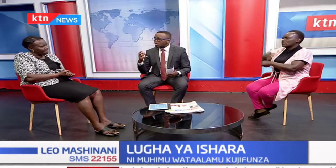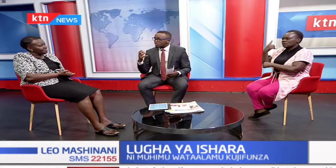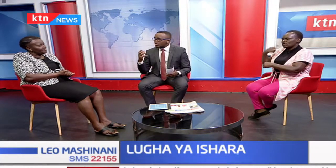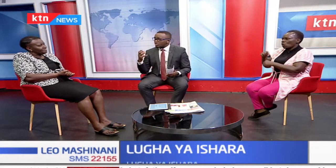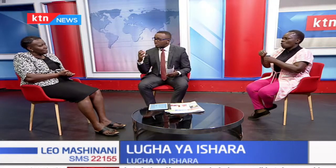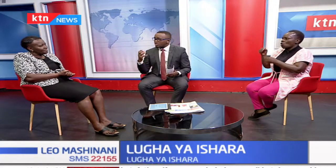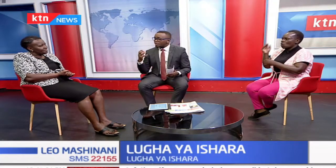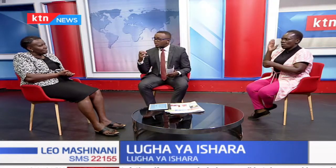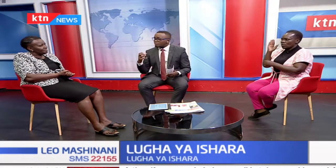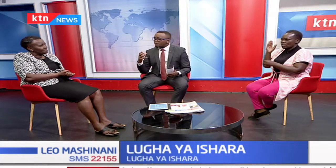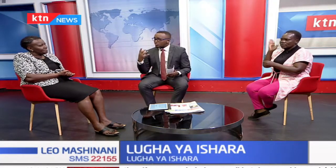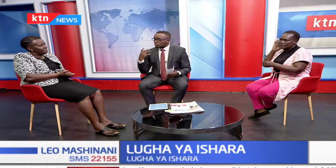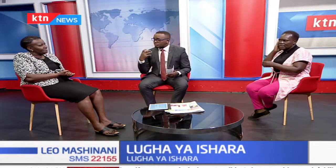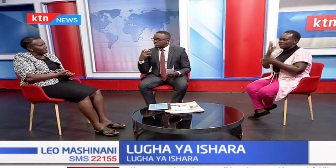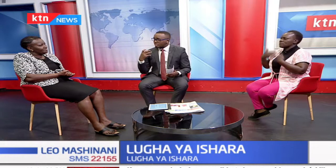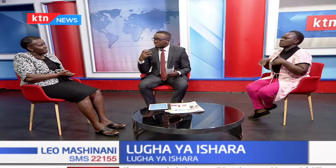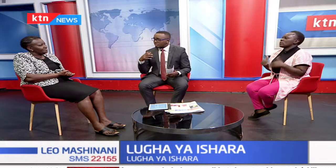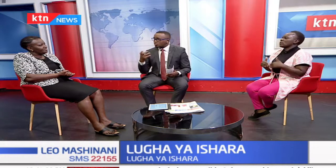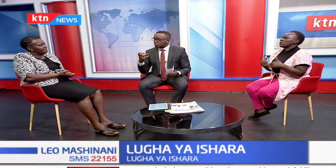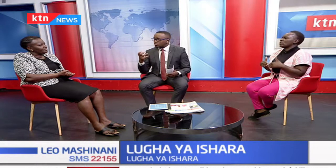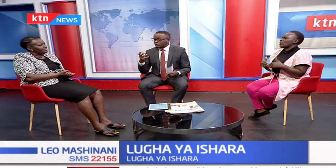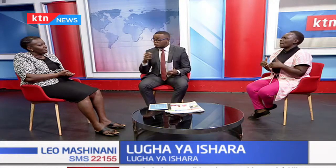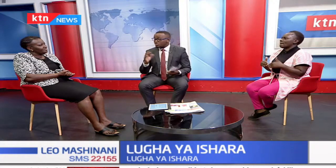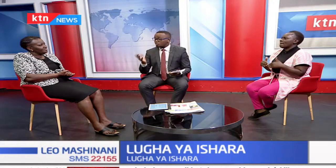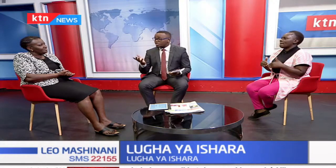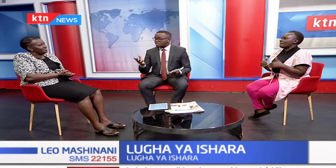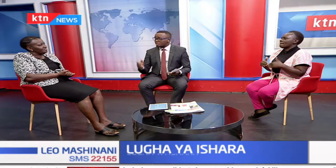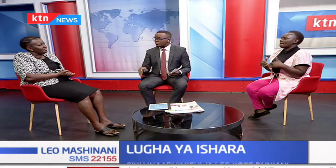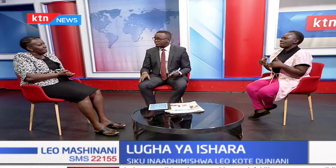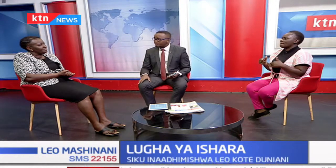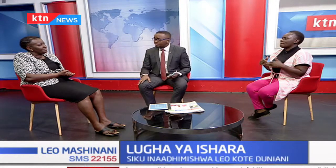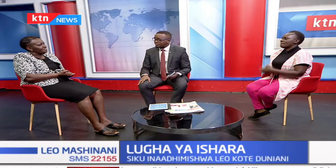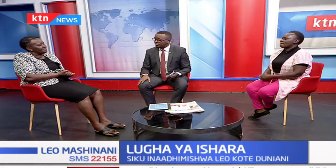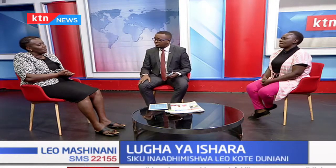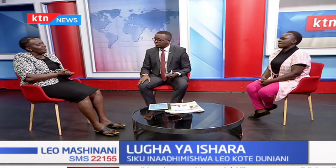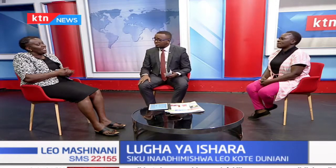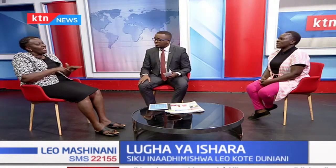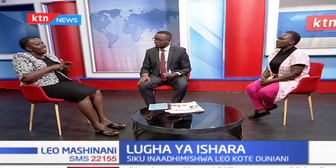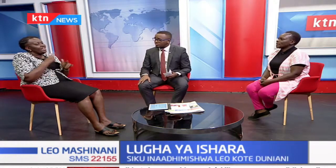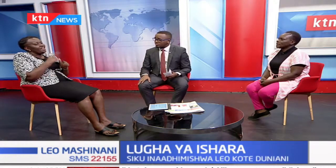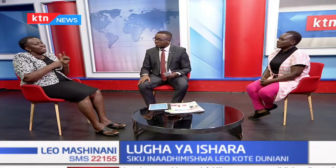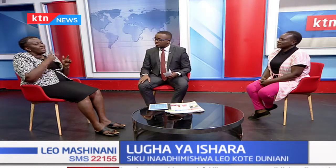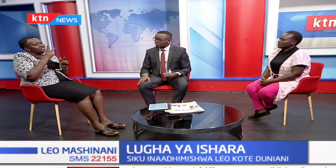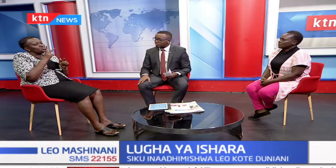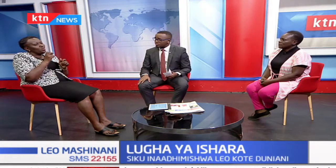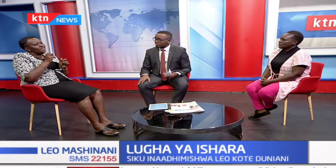ulemavu ama ni ulemavu wa kusikia na kuzungumza, wanatumia lugha ishara?